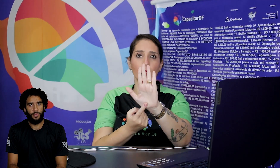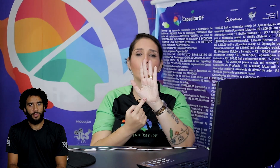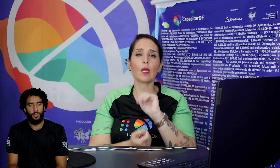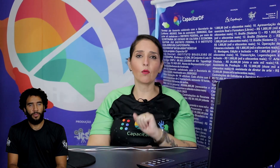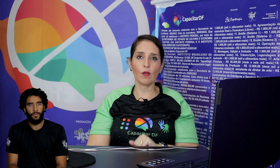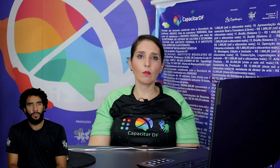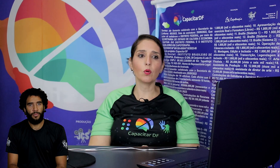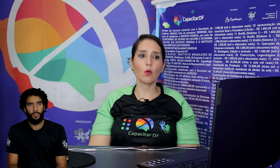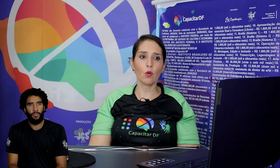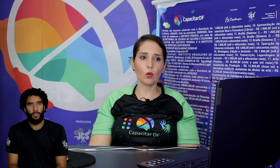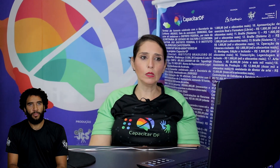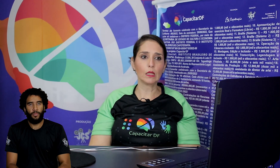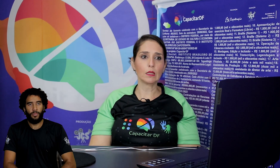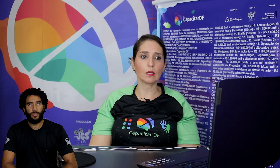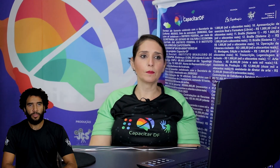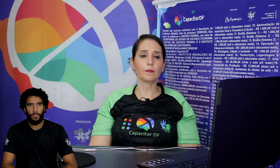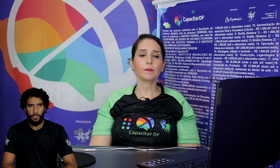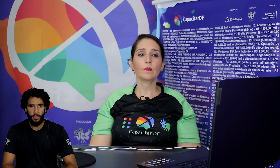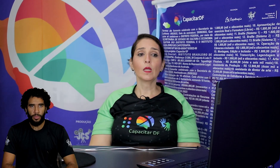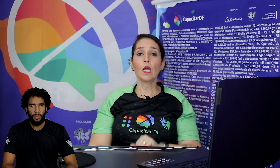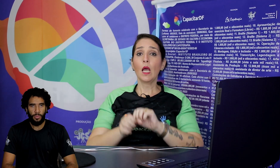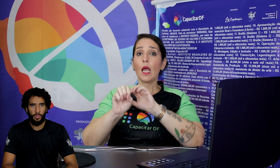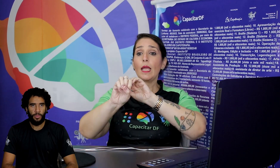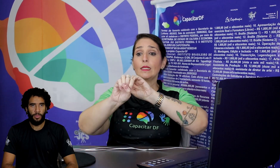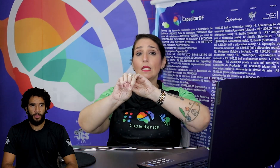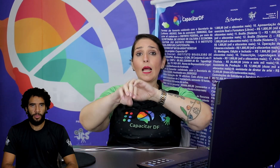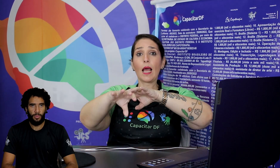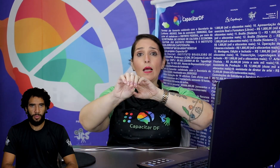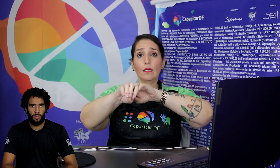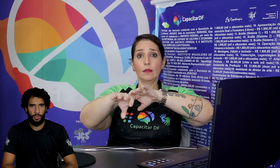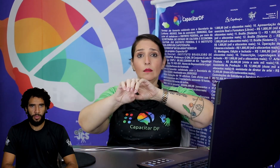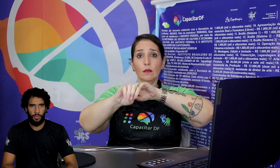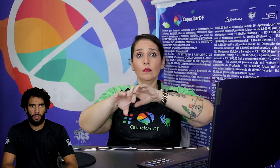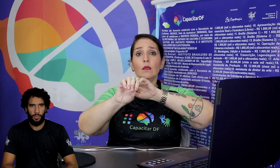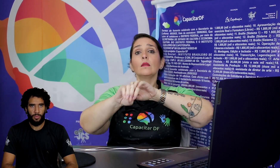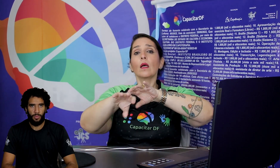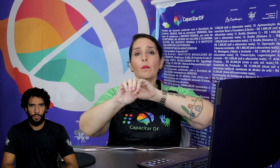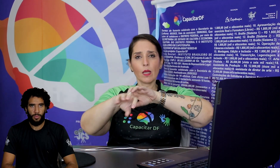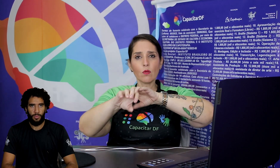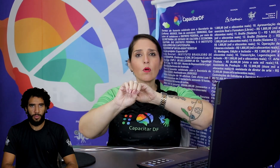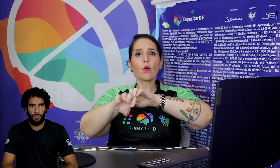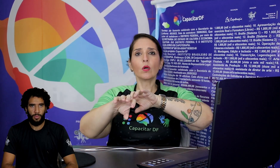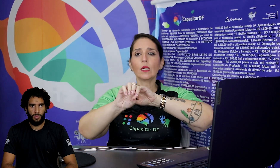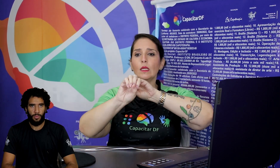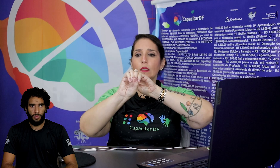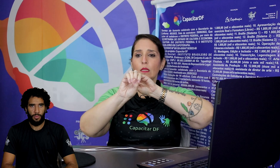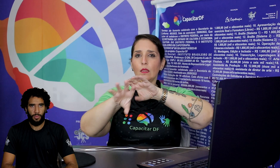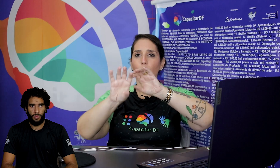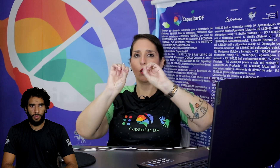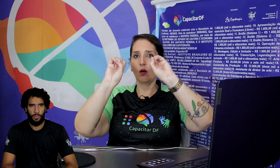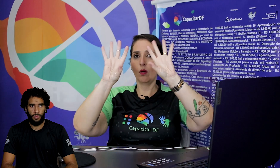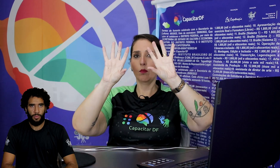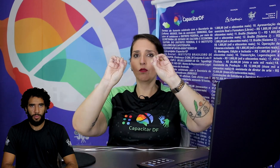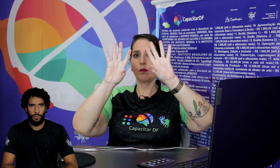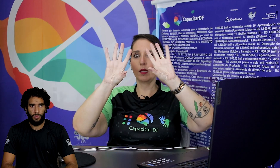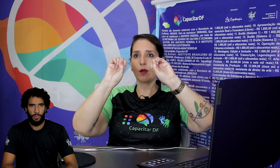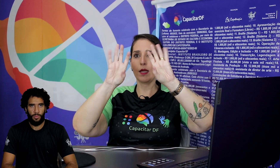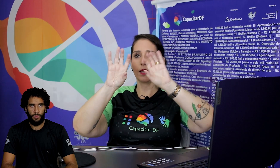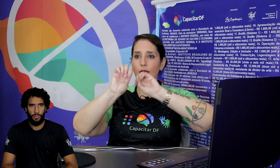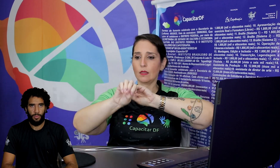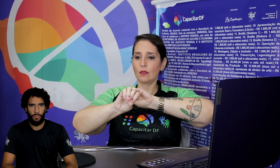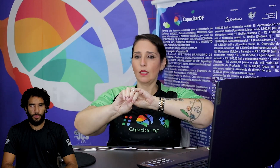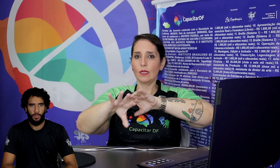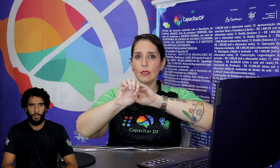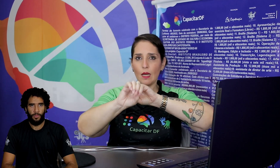esse também é um verbo com concordância. Ensinar. Também com concordância. Ó, o movimento